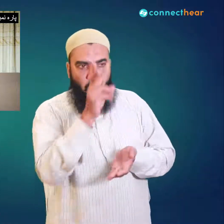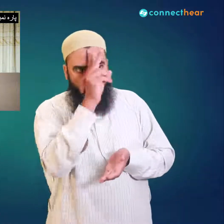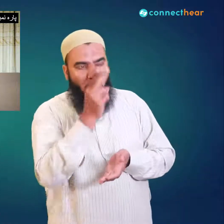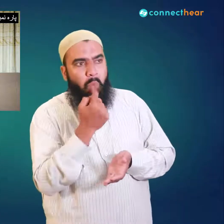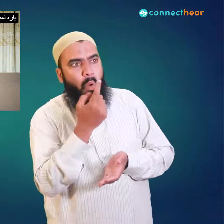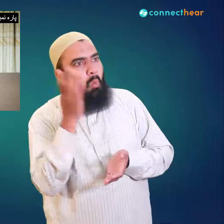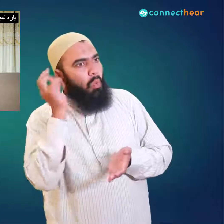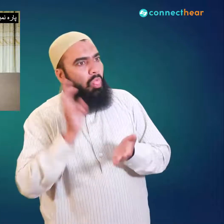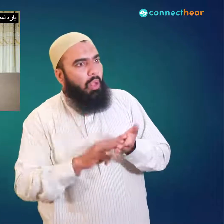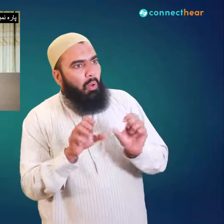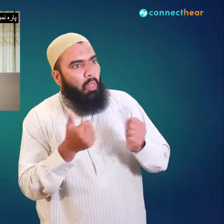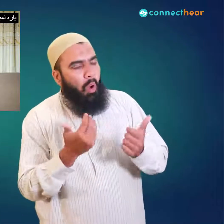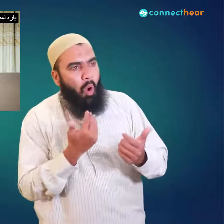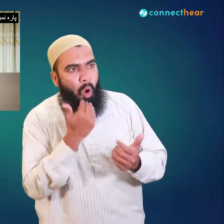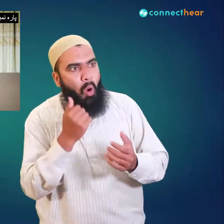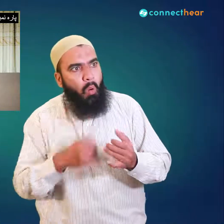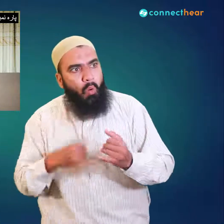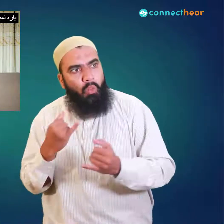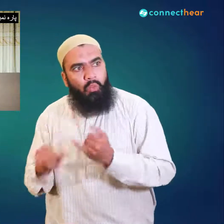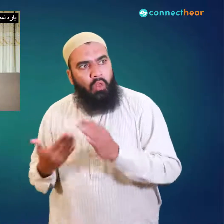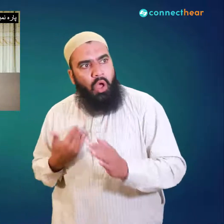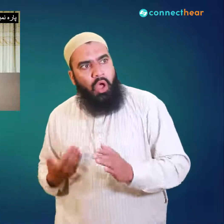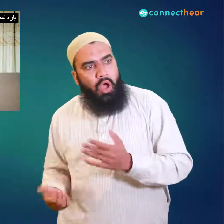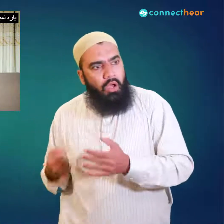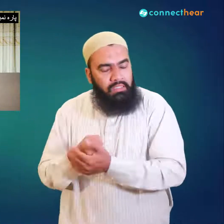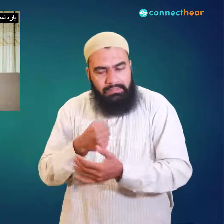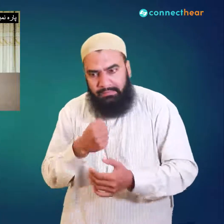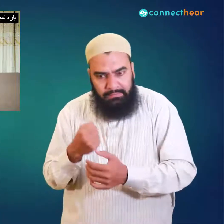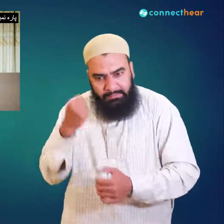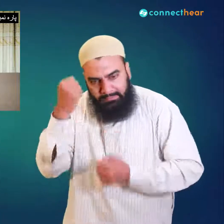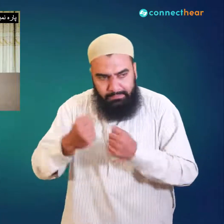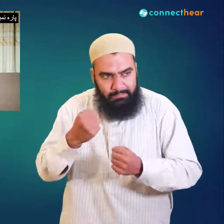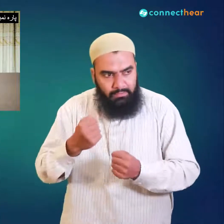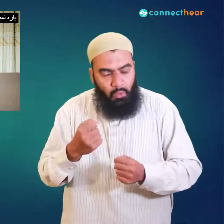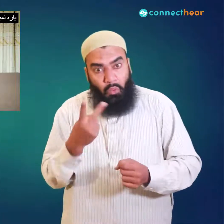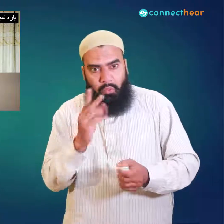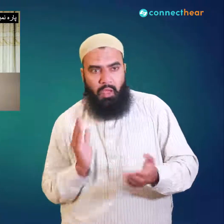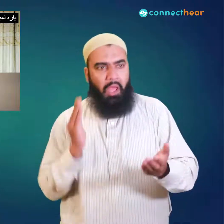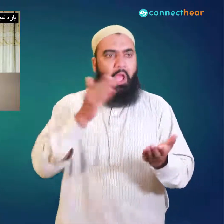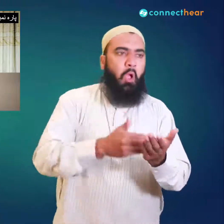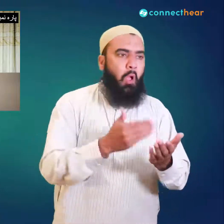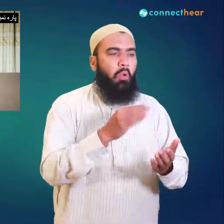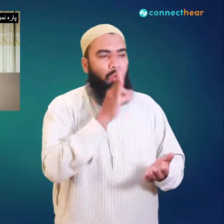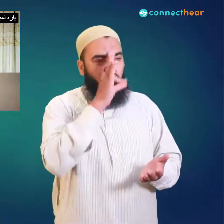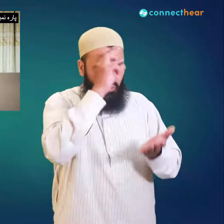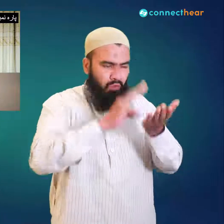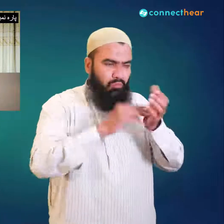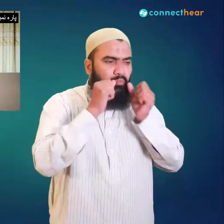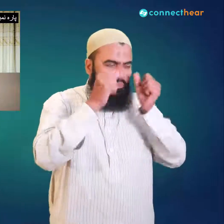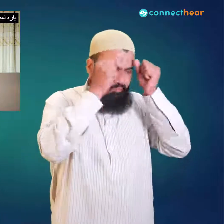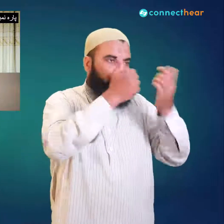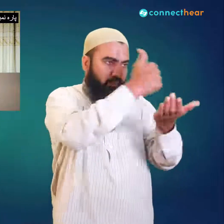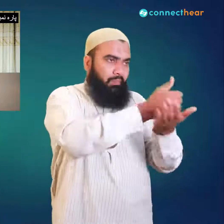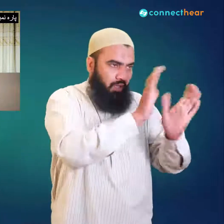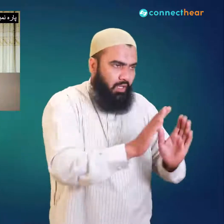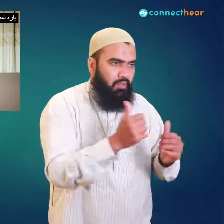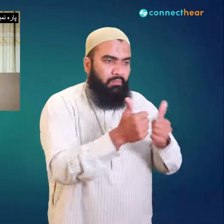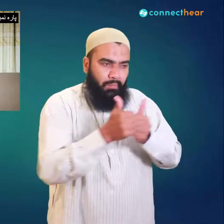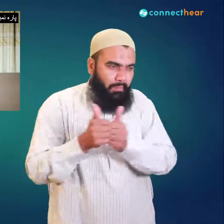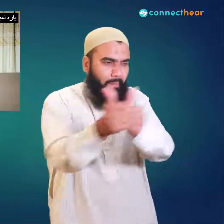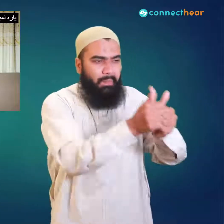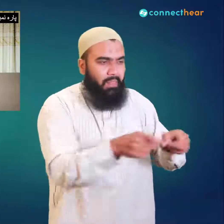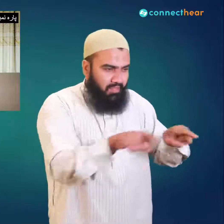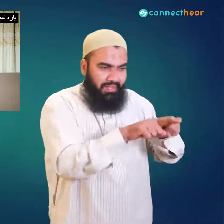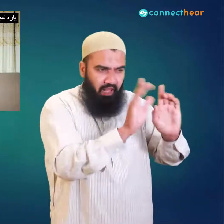لگے تاکہ آپ صلی اللہ علیہ وسلم کو اور مسلمانوں کو اطمینان دلایا جا سکے۔ اللہ تعالیٰ